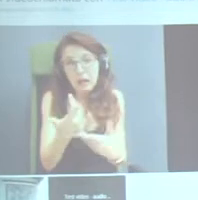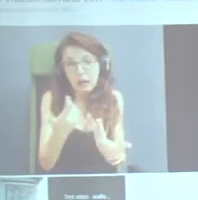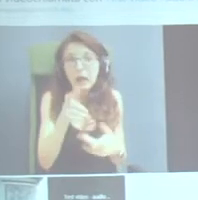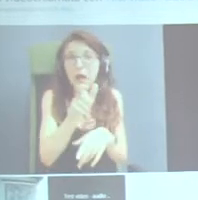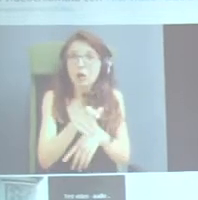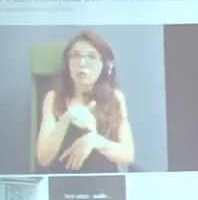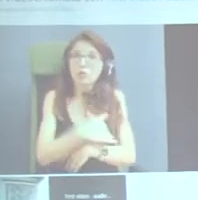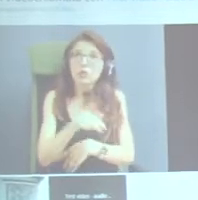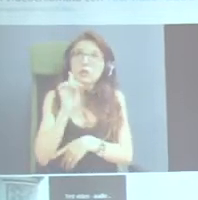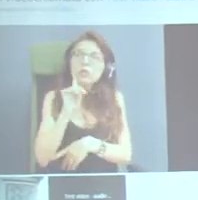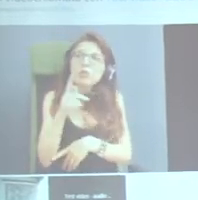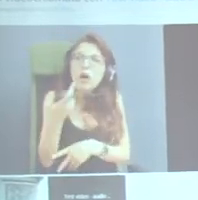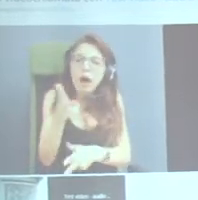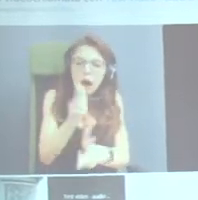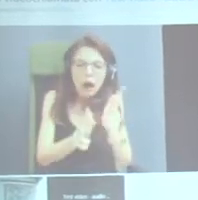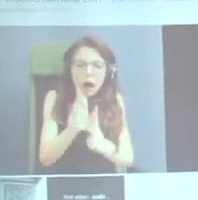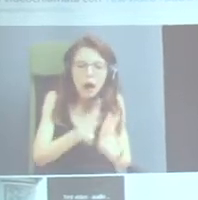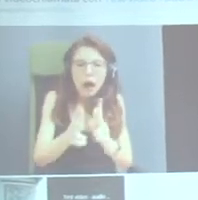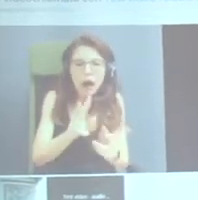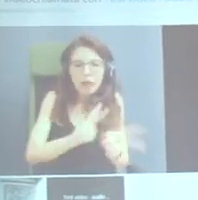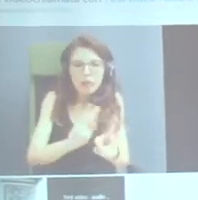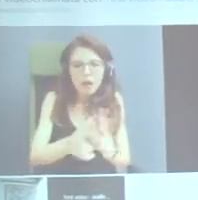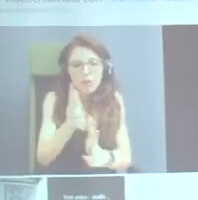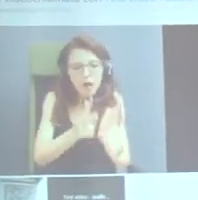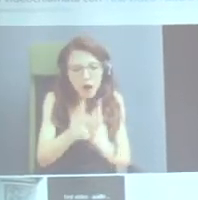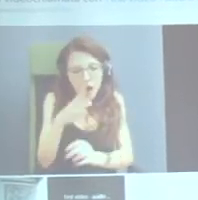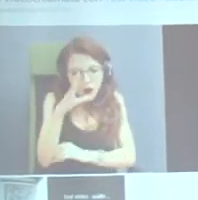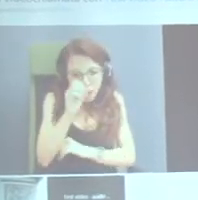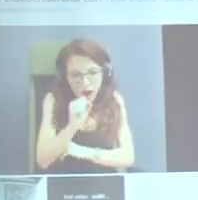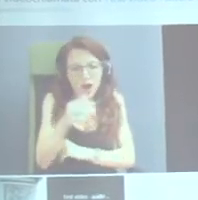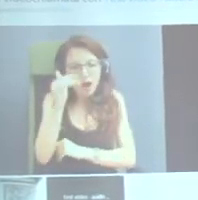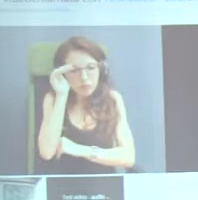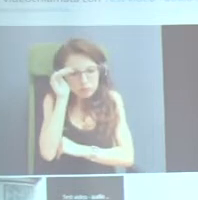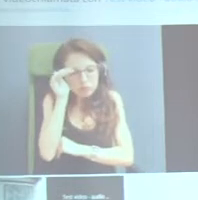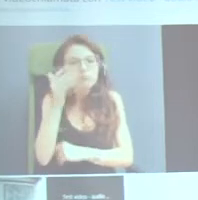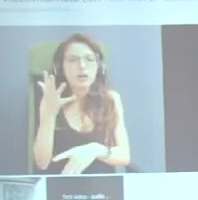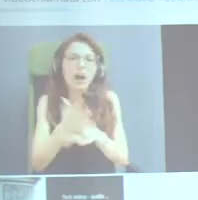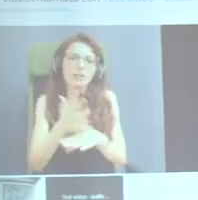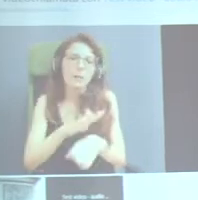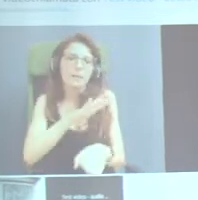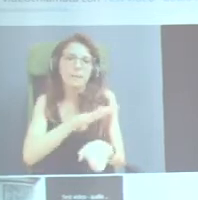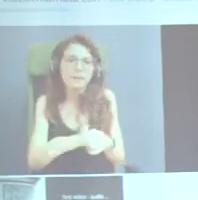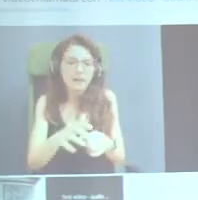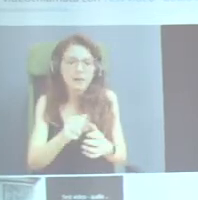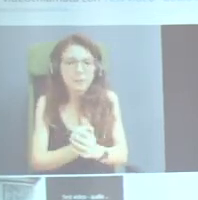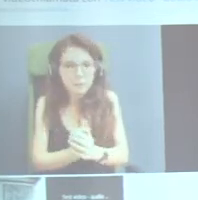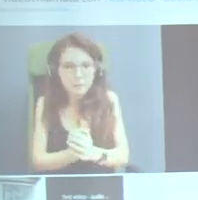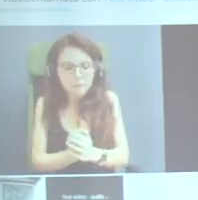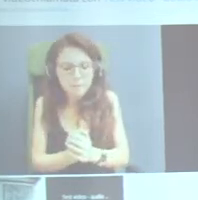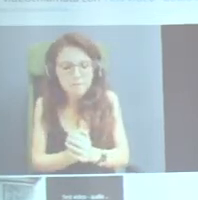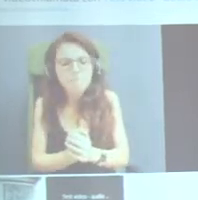piena accessibilità, ma perché deve essere cambiato per forza